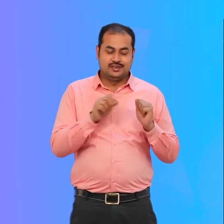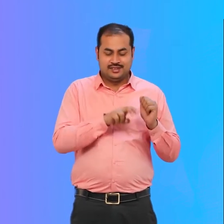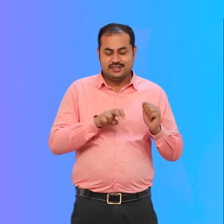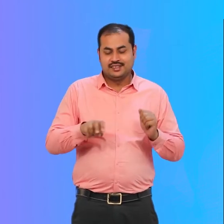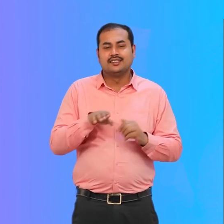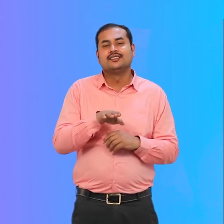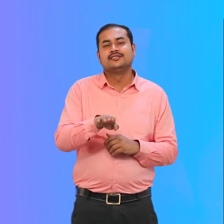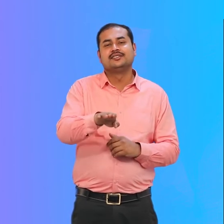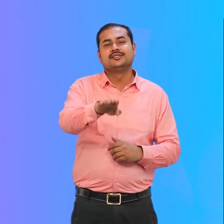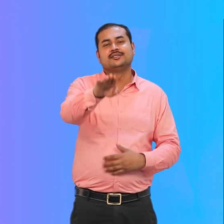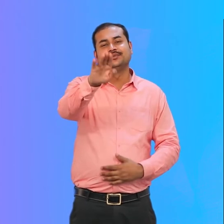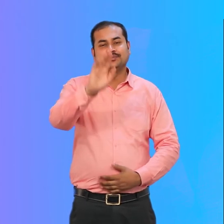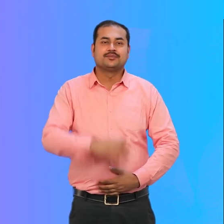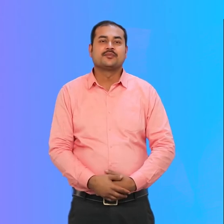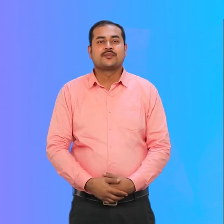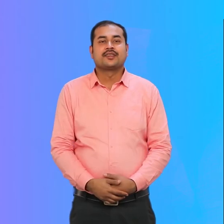अ